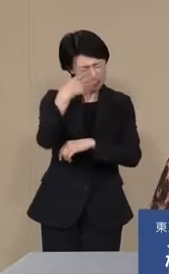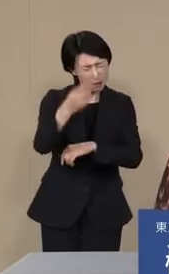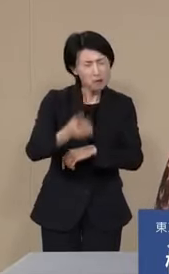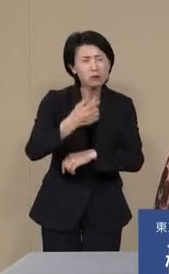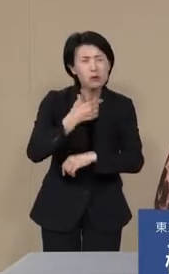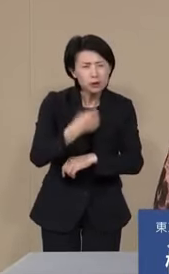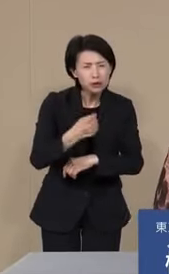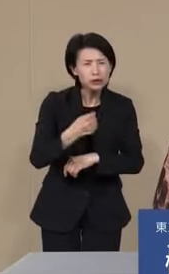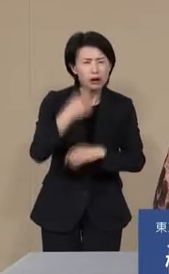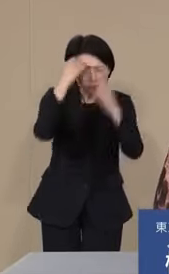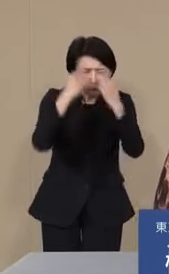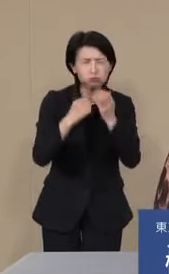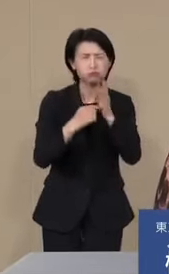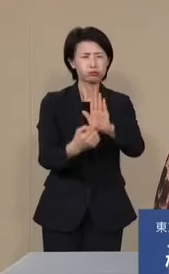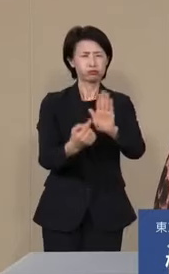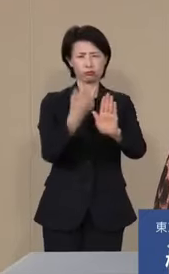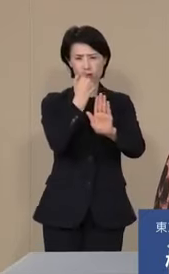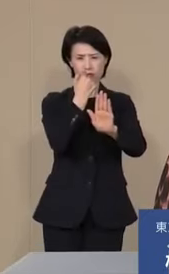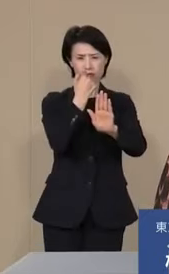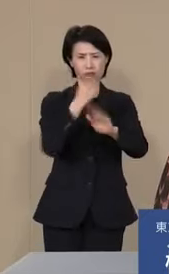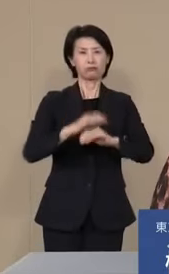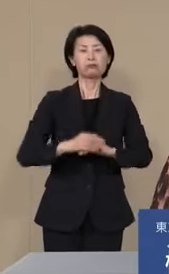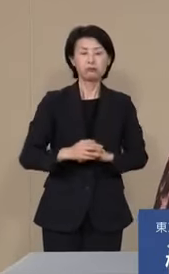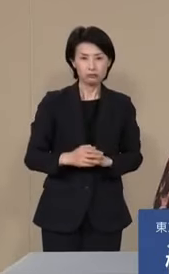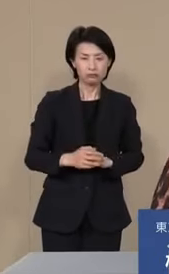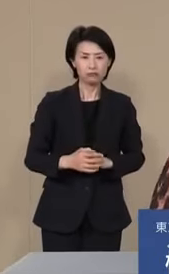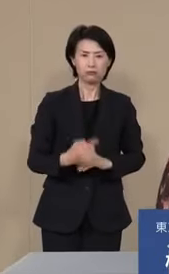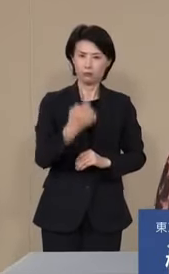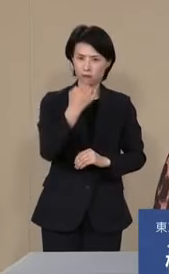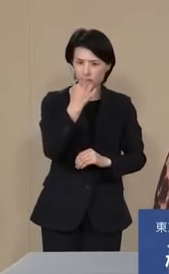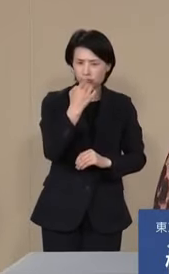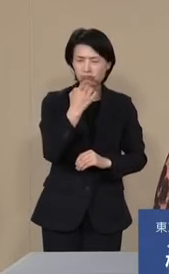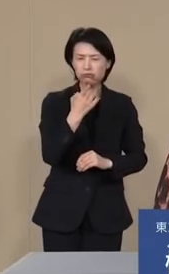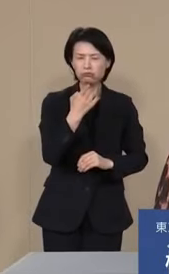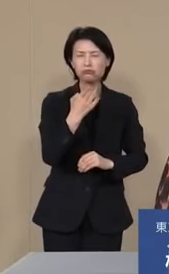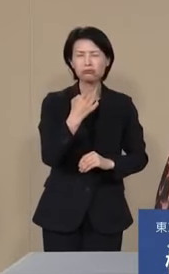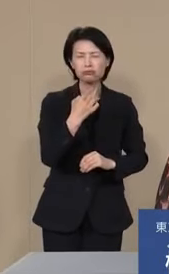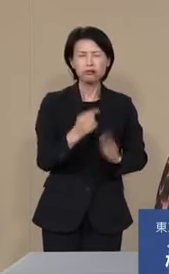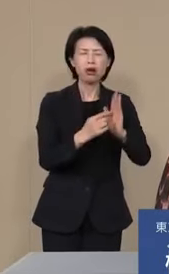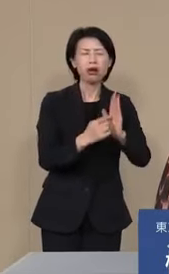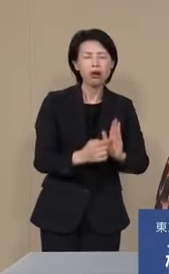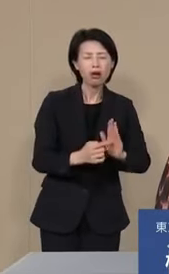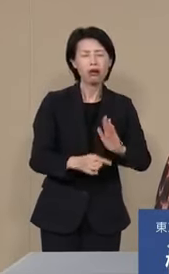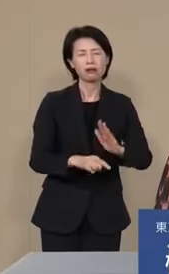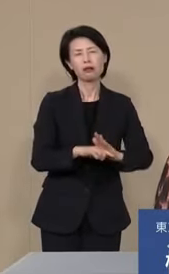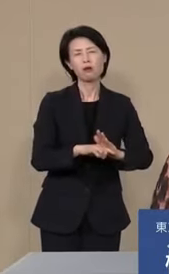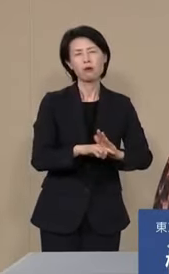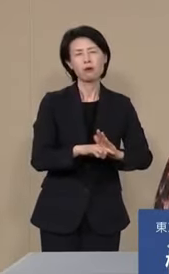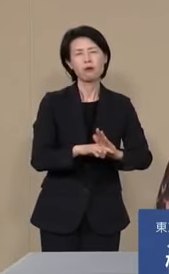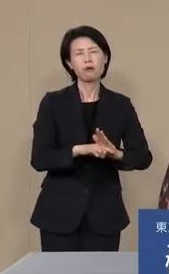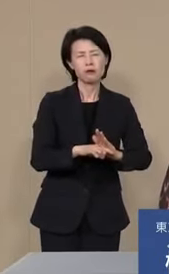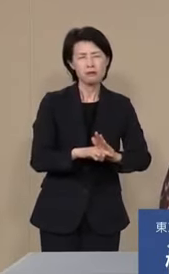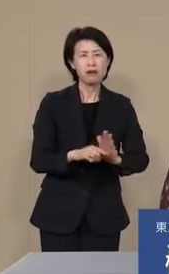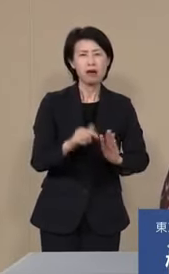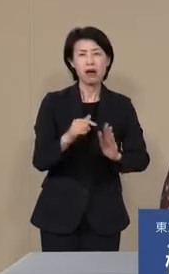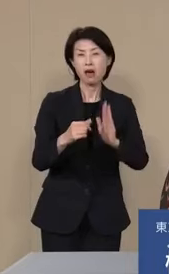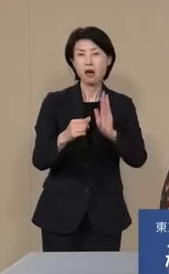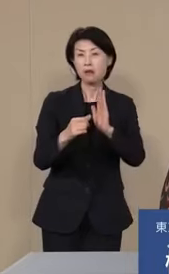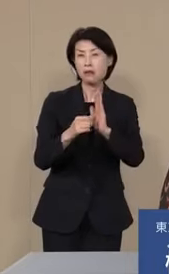欲しいからなんだ正直言って俺みたいな無名の雑魚はあえてイニシャルは隠す